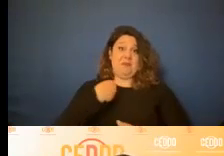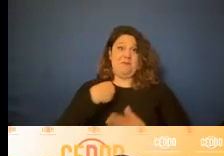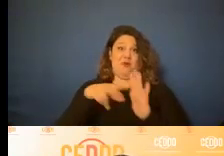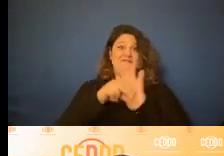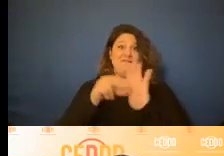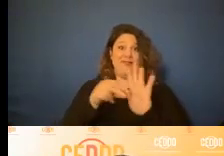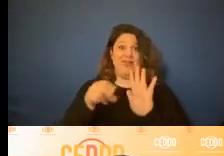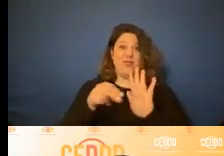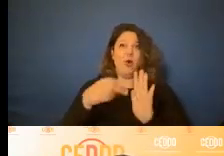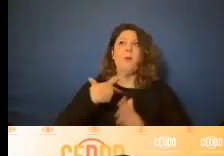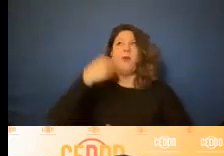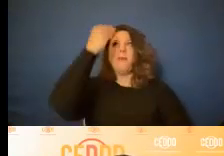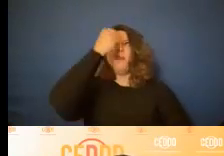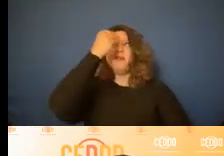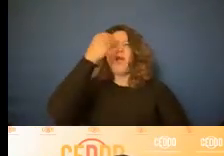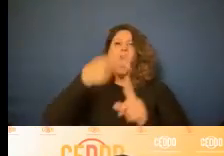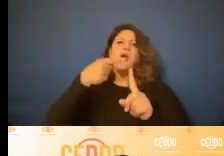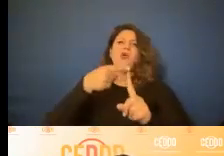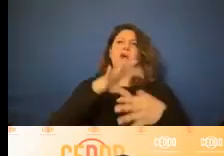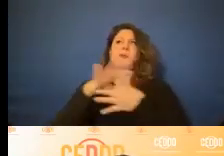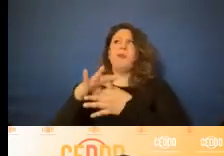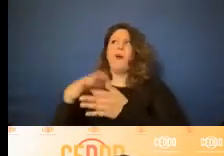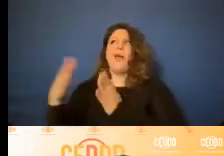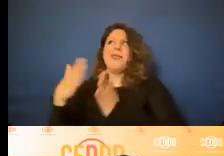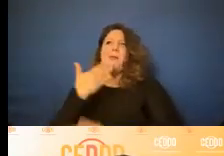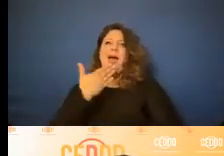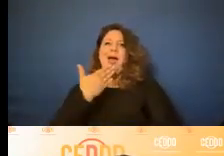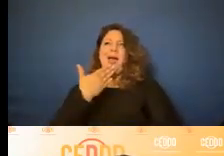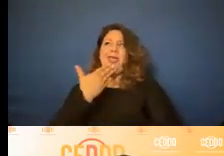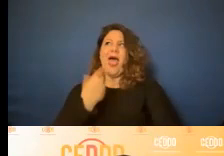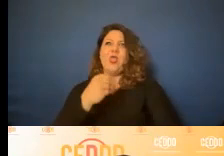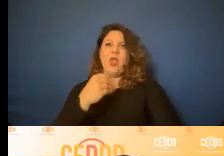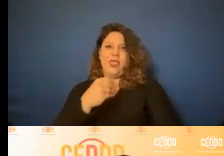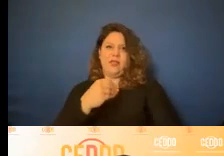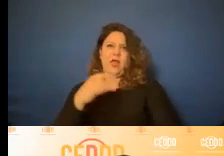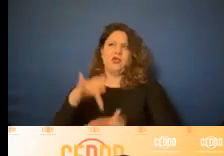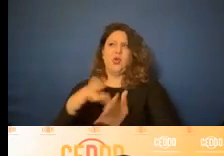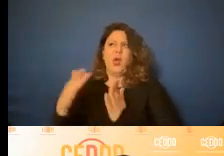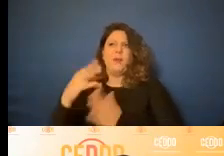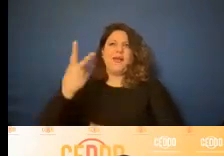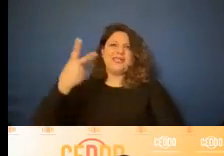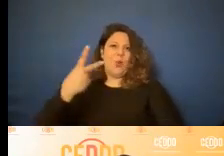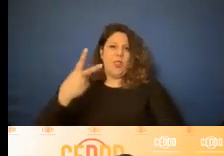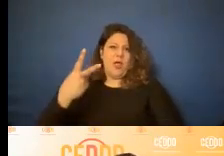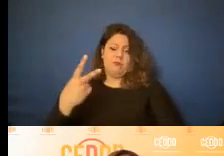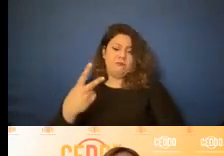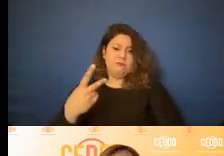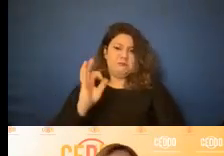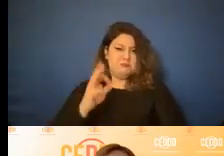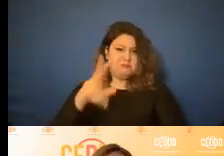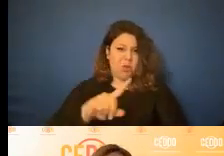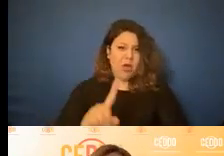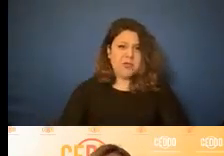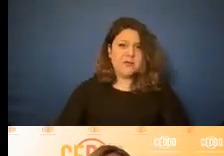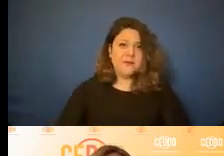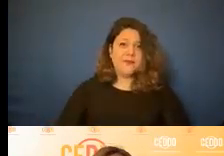el acoso es cosa de adolescentes. ¿Vale? Que sí, en secundaria, no es cierto. De hecho, entre